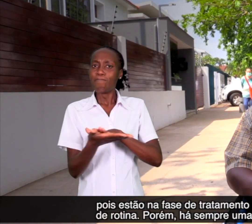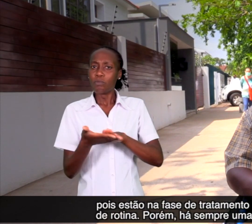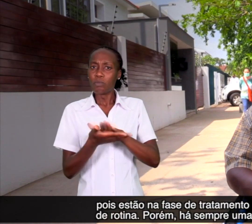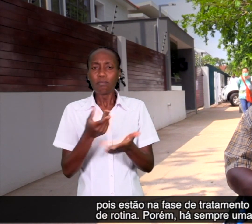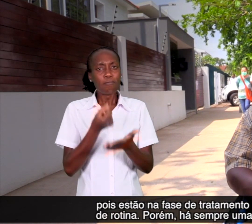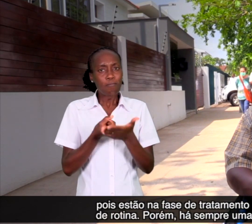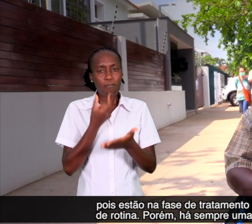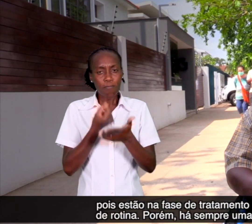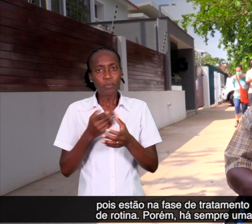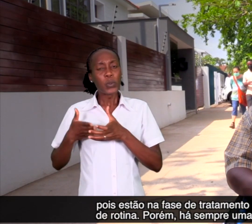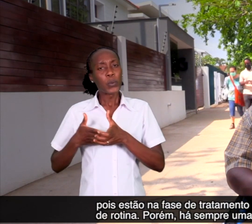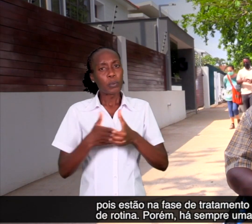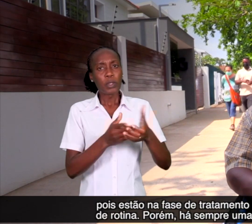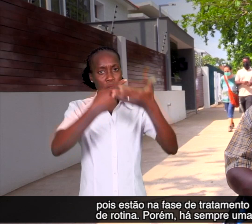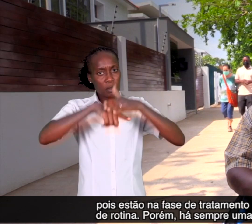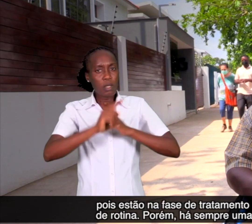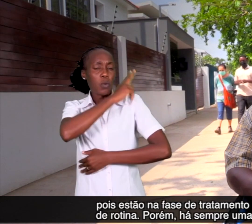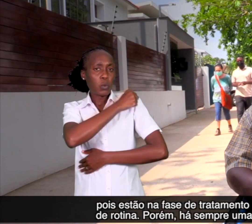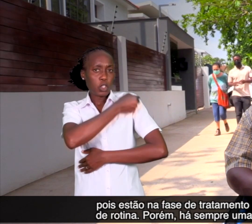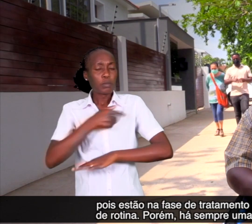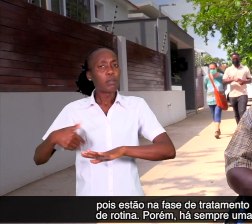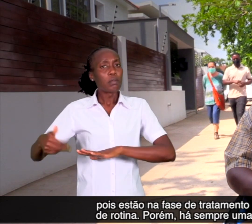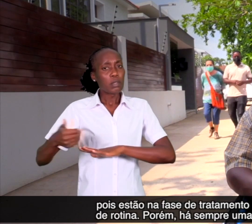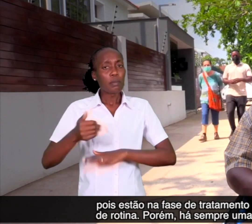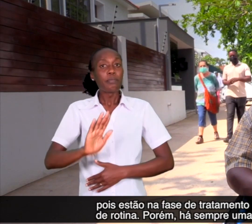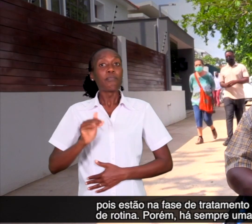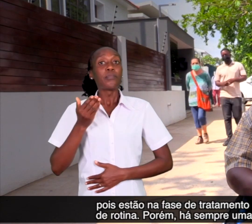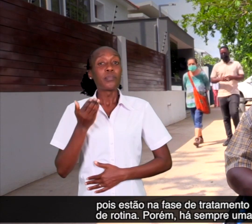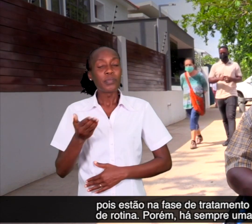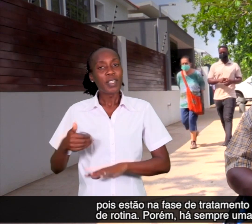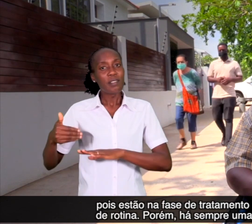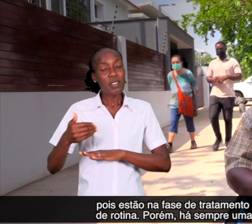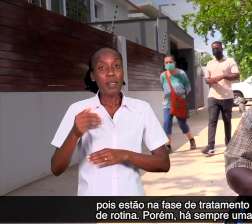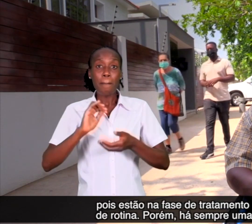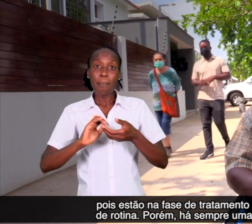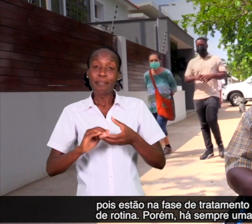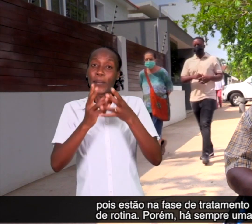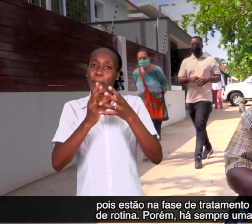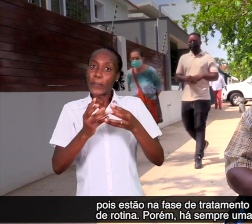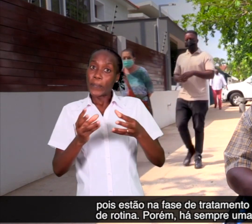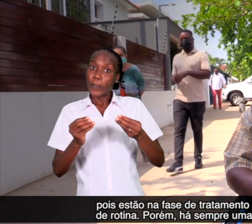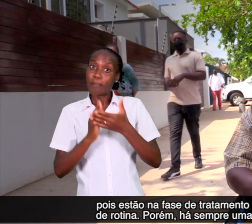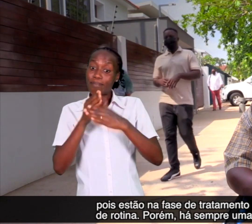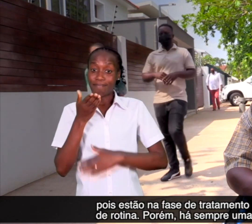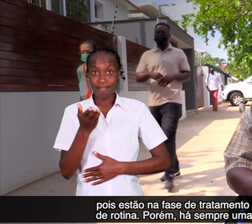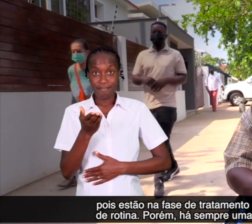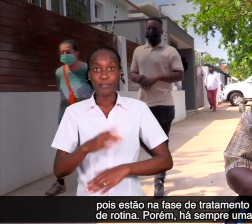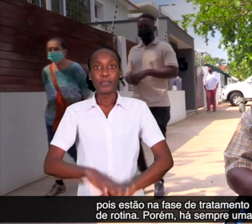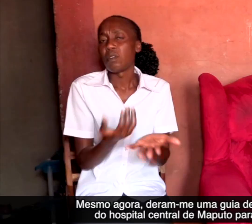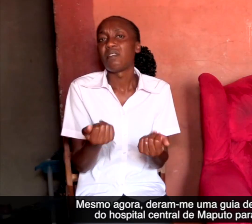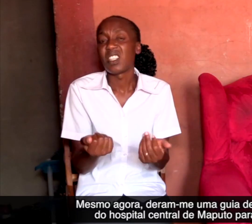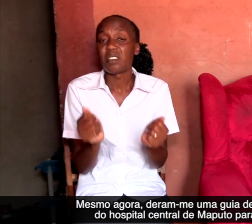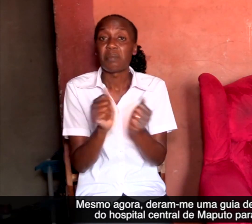de tratamento e a cumprir consultas de rotina. Porém, há sempre uma luz no fundo do